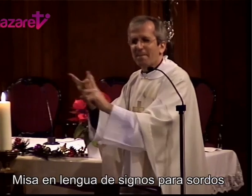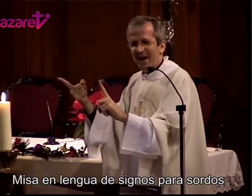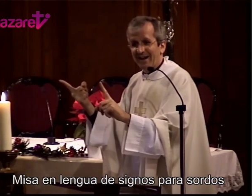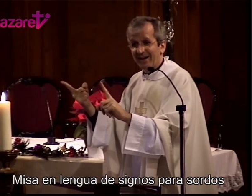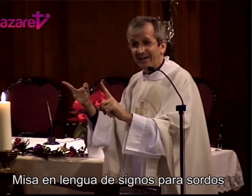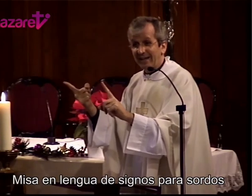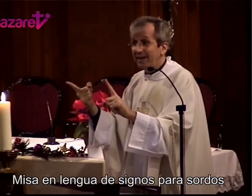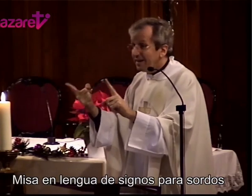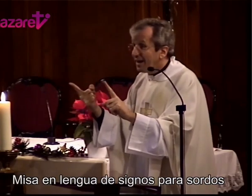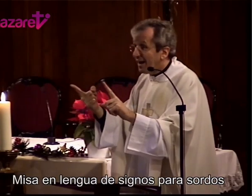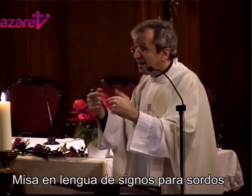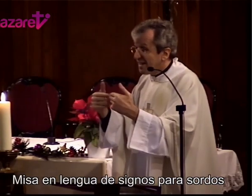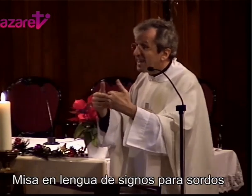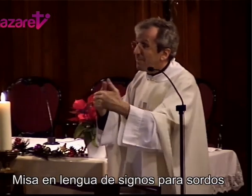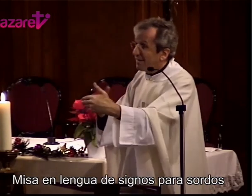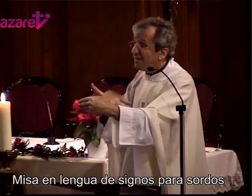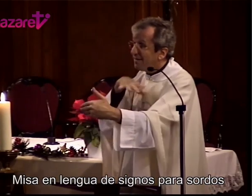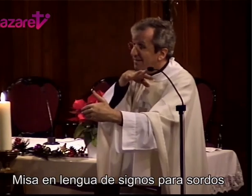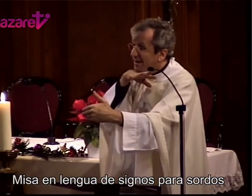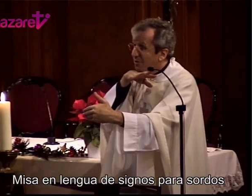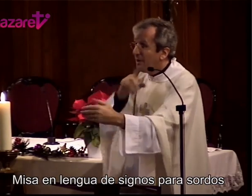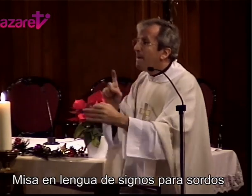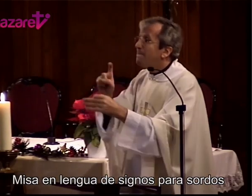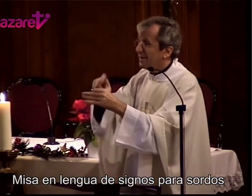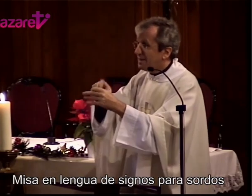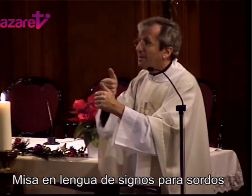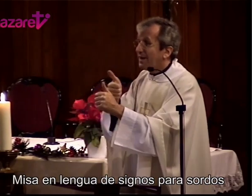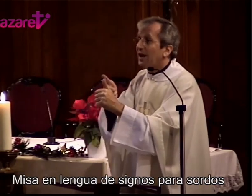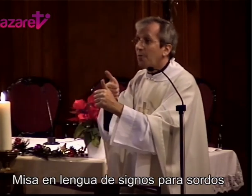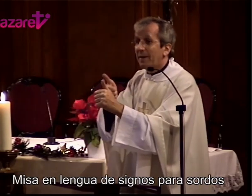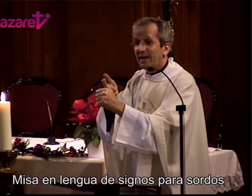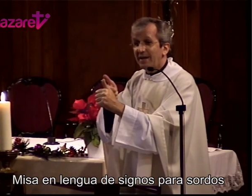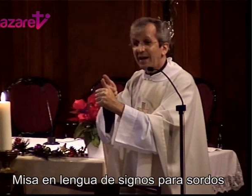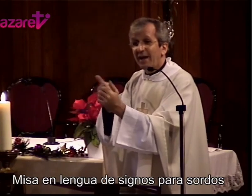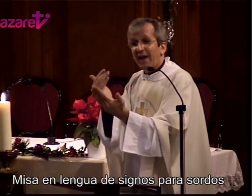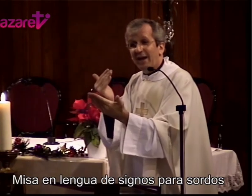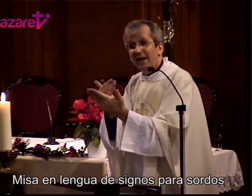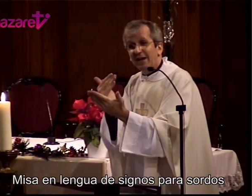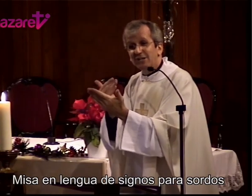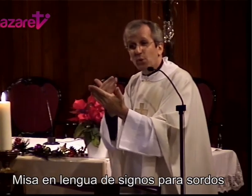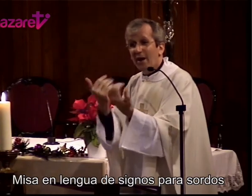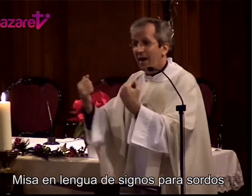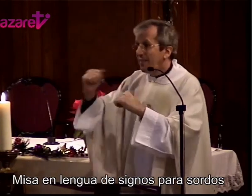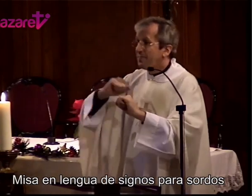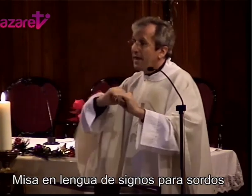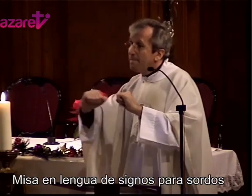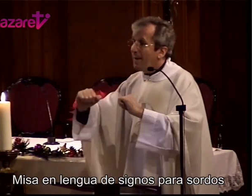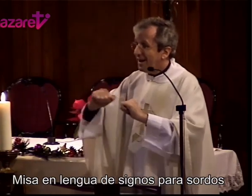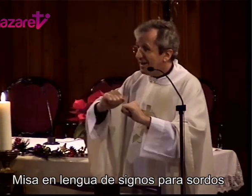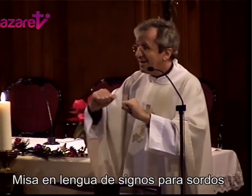hermana. Y era que a partir de enero participaría y la acompañaría en la escuela de baile